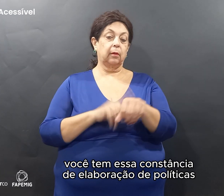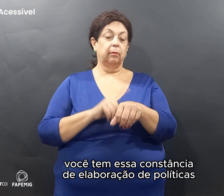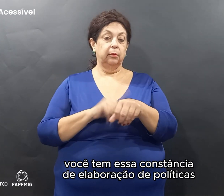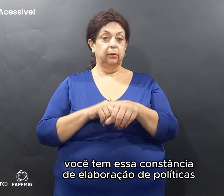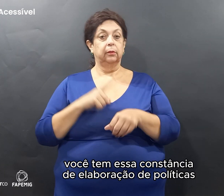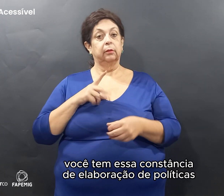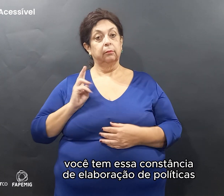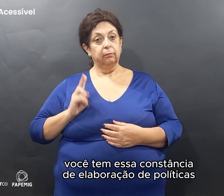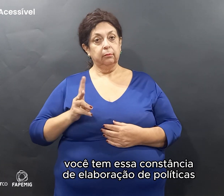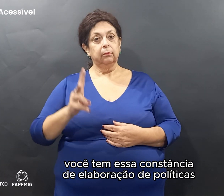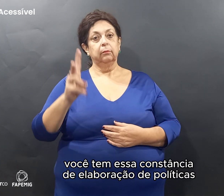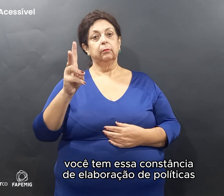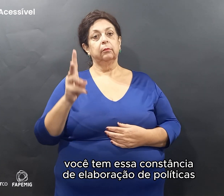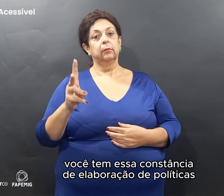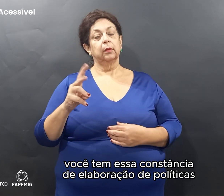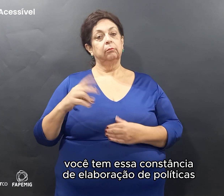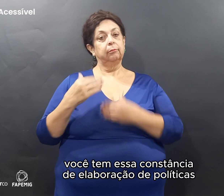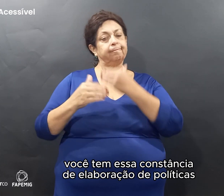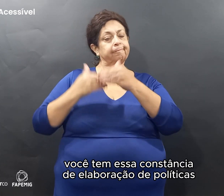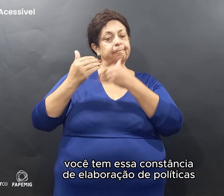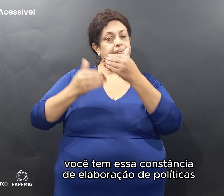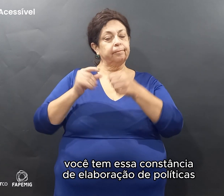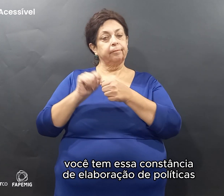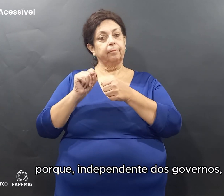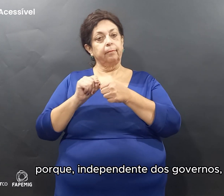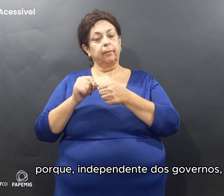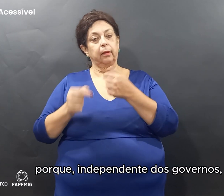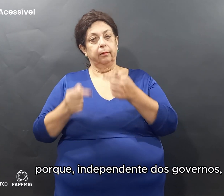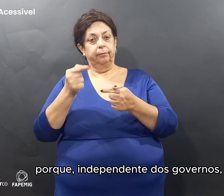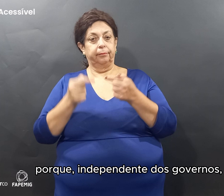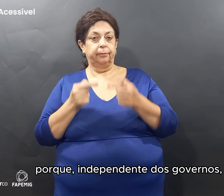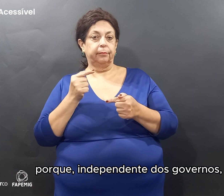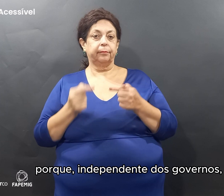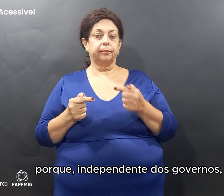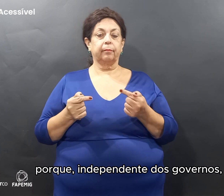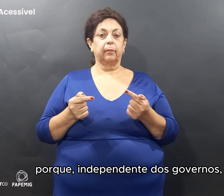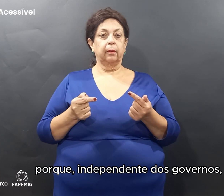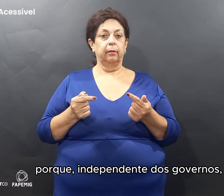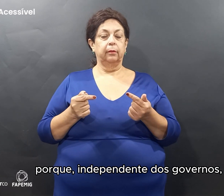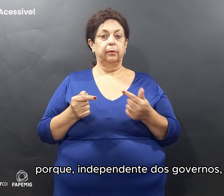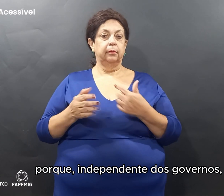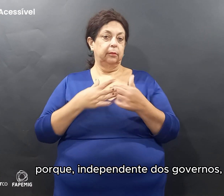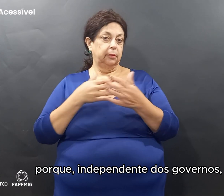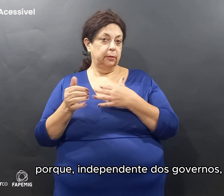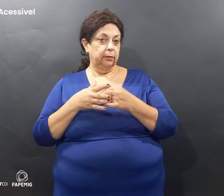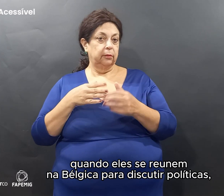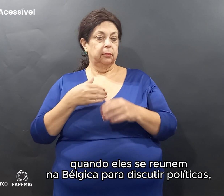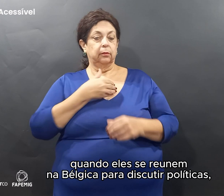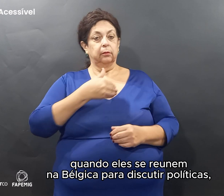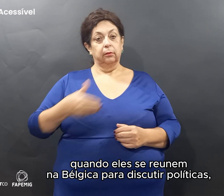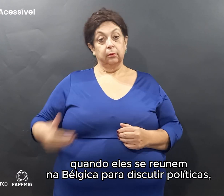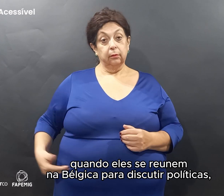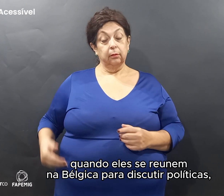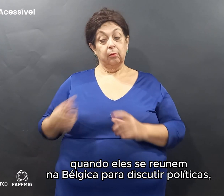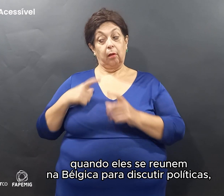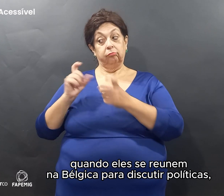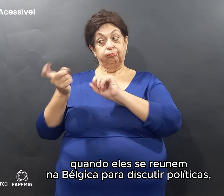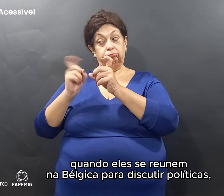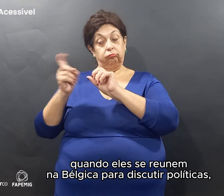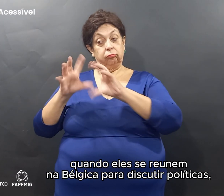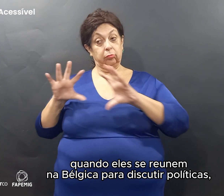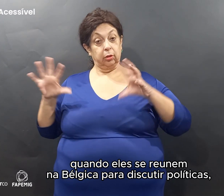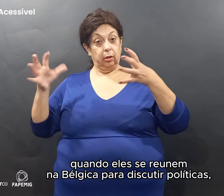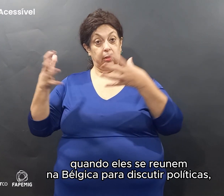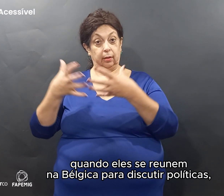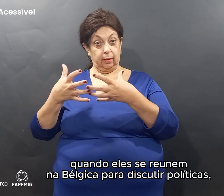essa constância, né, de elaboração de políticas, porque independente dos governos, quando eles se reúnem